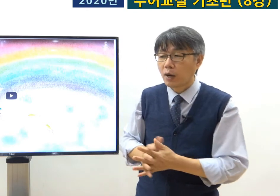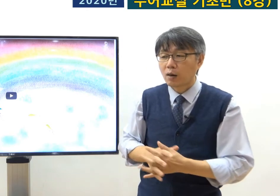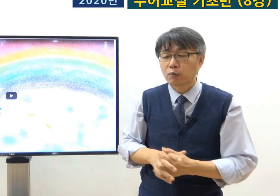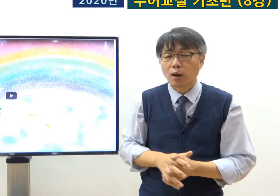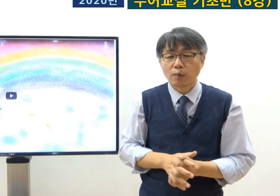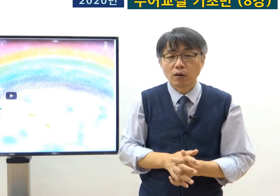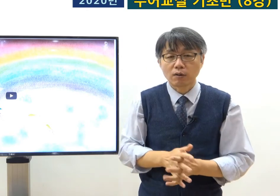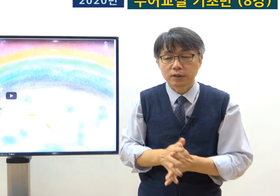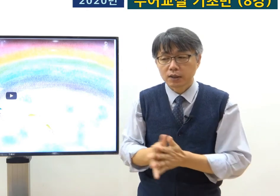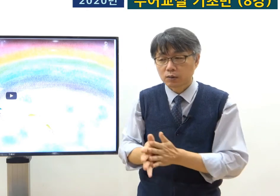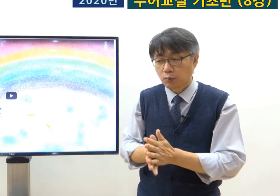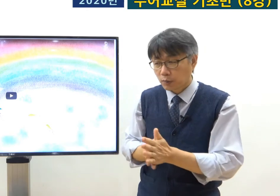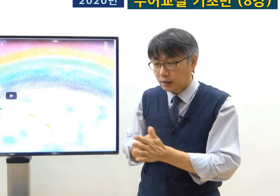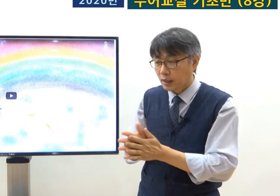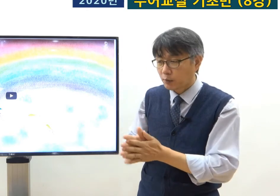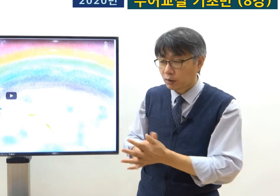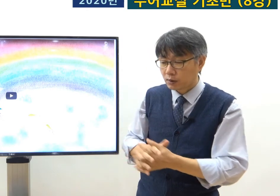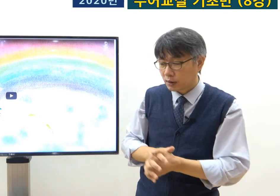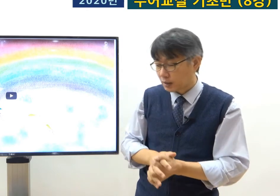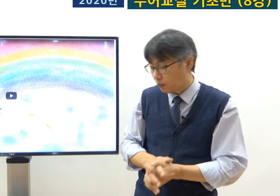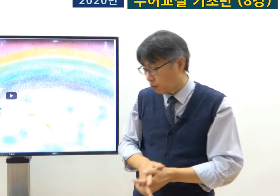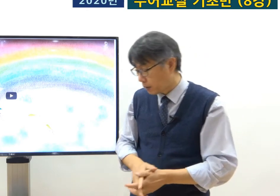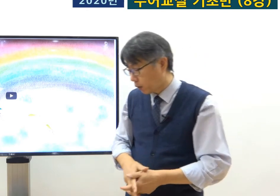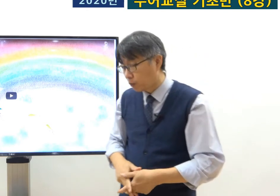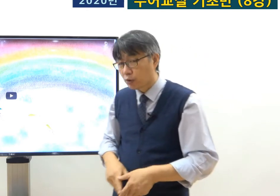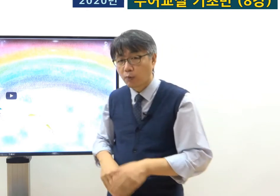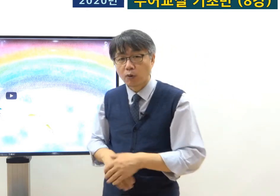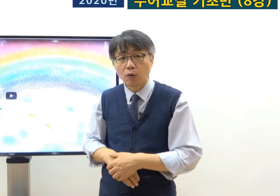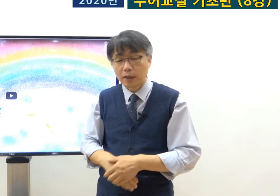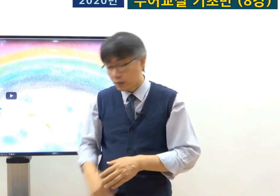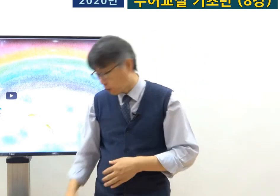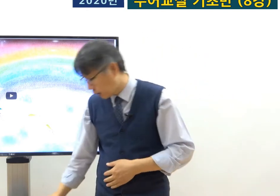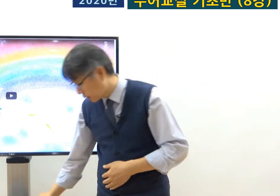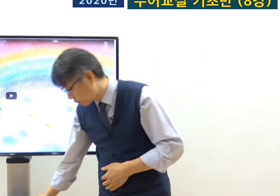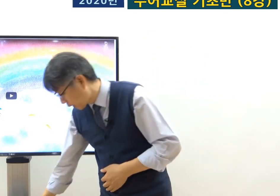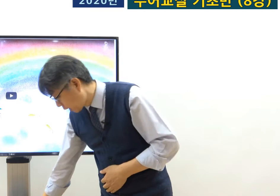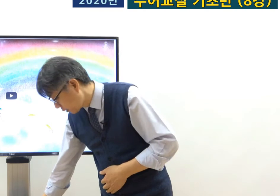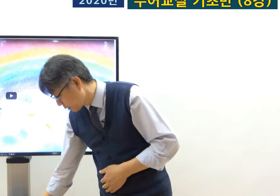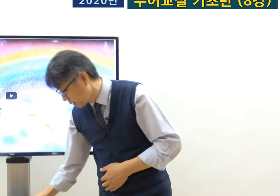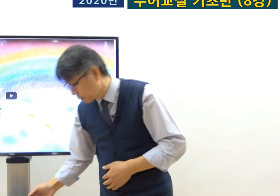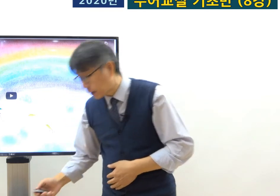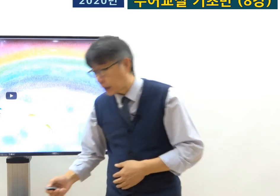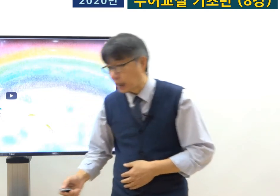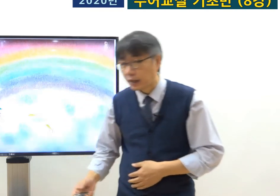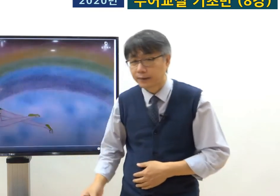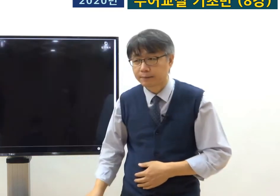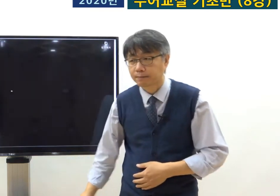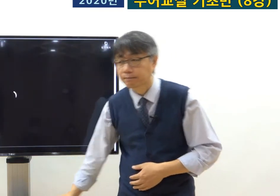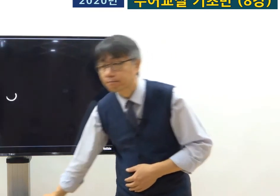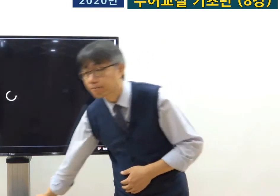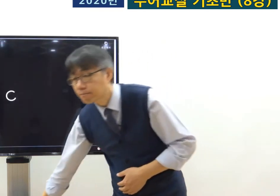마음으로 한번 좀 같이 다시 한 번만 더 불러보고 마치도록 하겠습니다. 자.